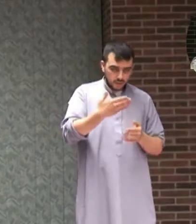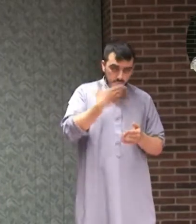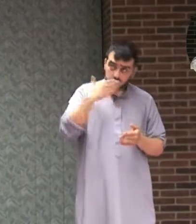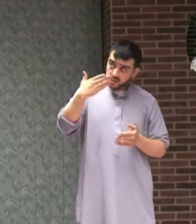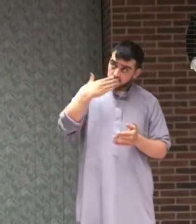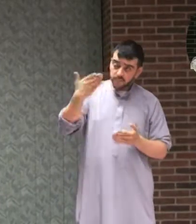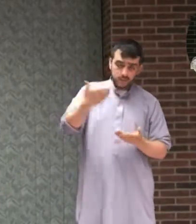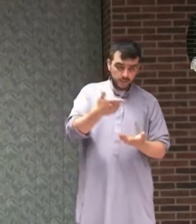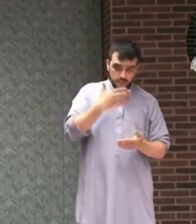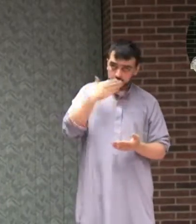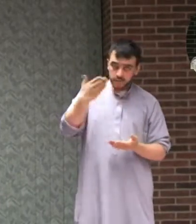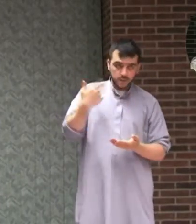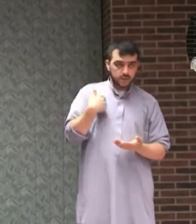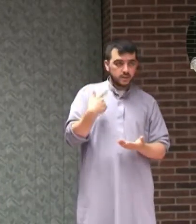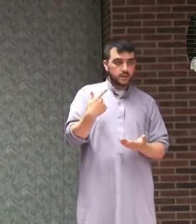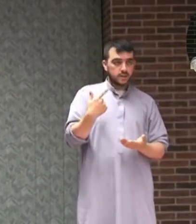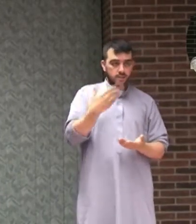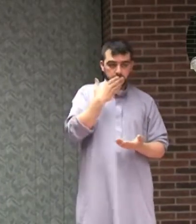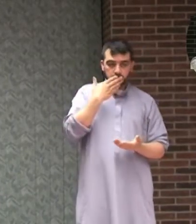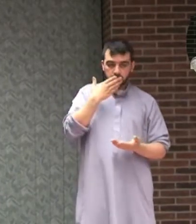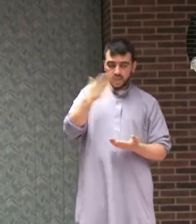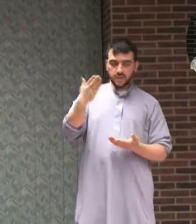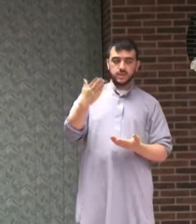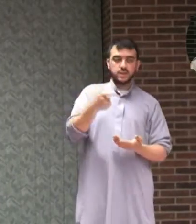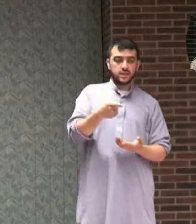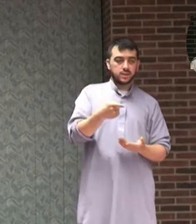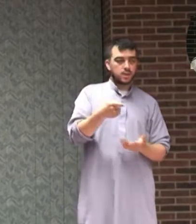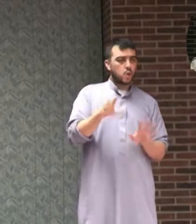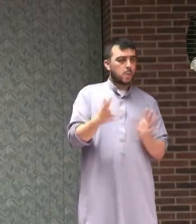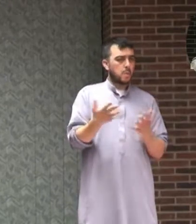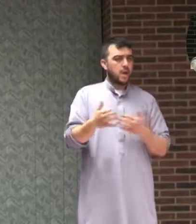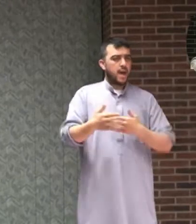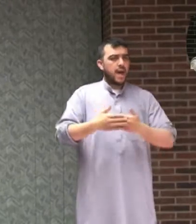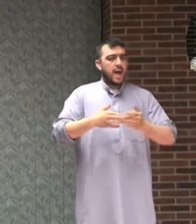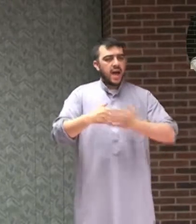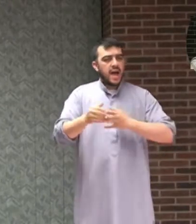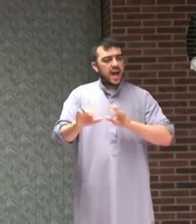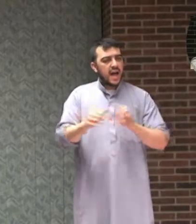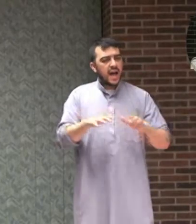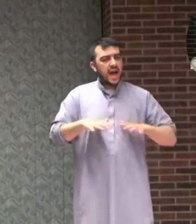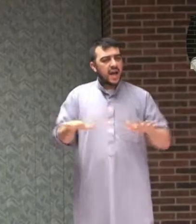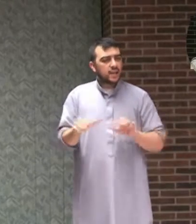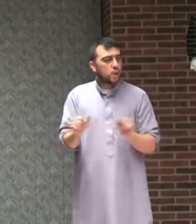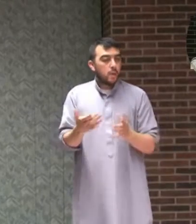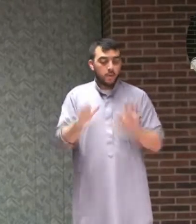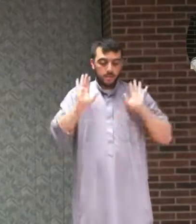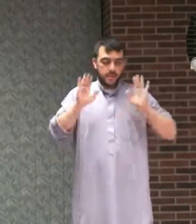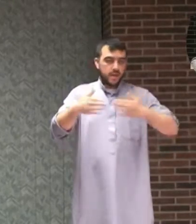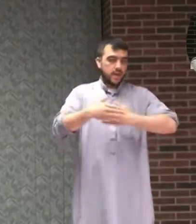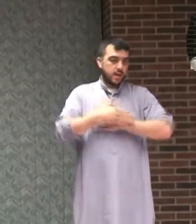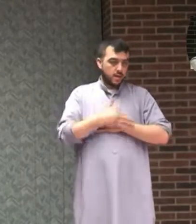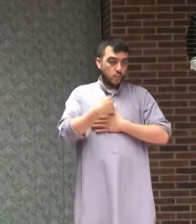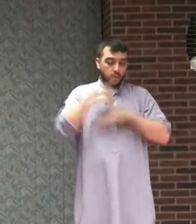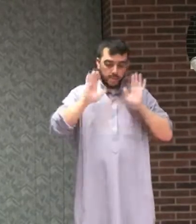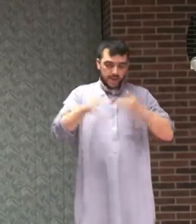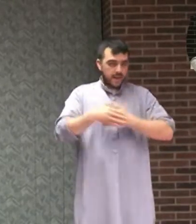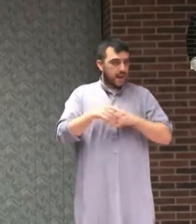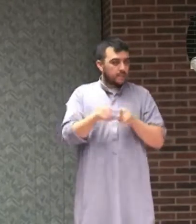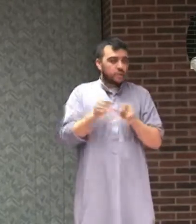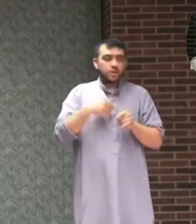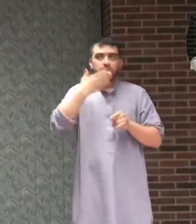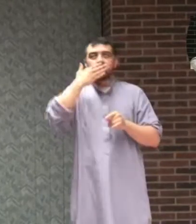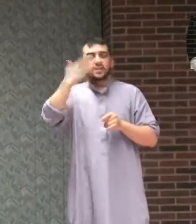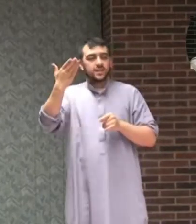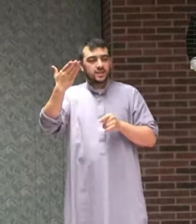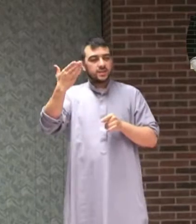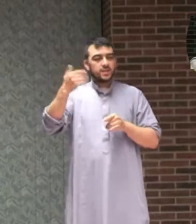faites le remerciement lorsqu'il parle à Ali Daoud. Donc à travers l'acte, ce qu'on entend par là, par l'acte, c'est les salats. Ce qu'on entend